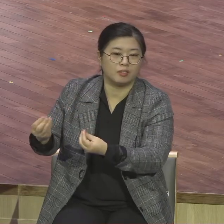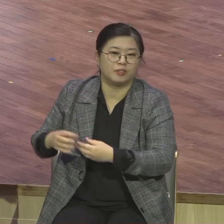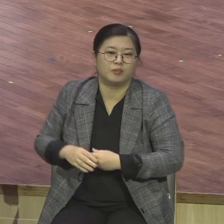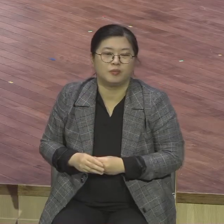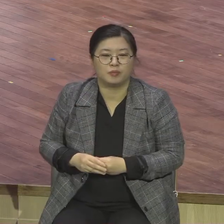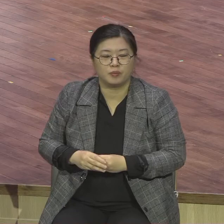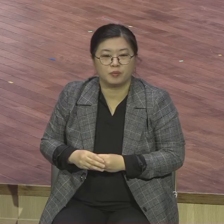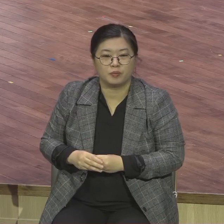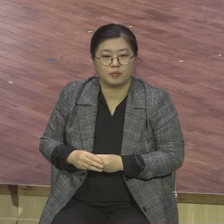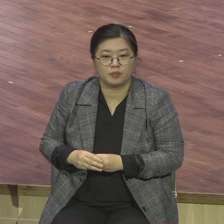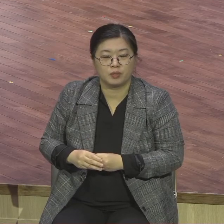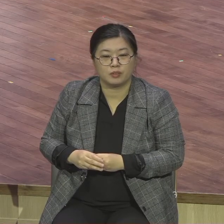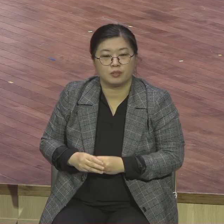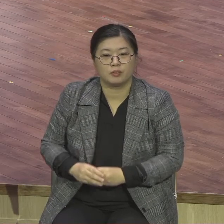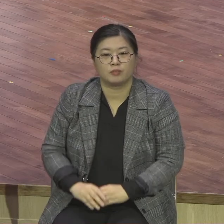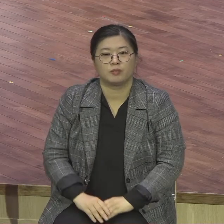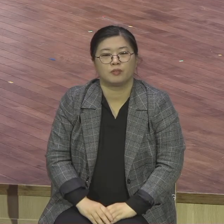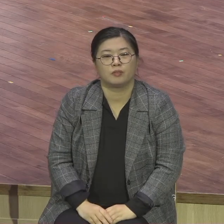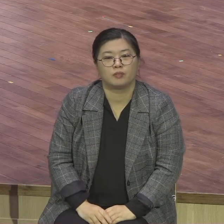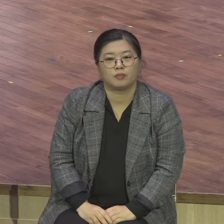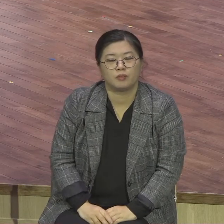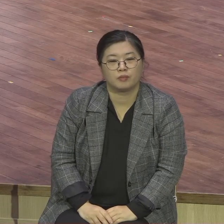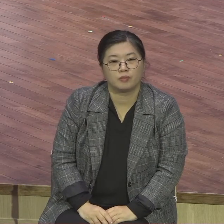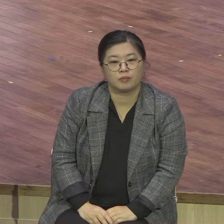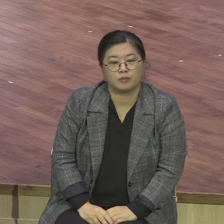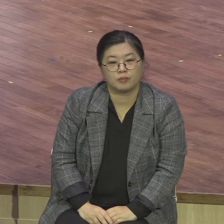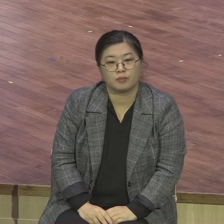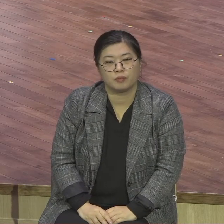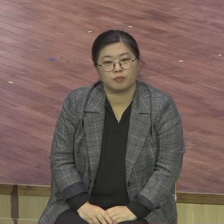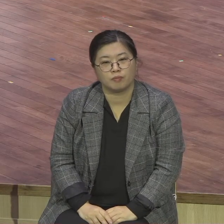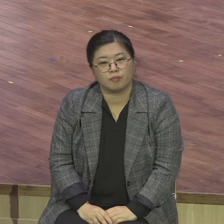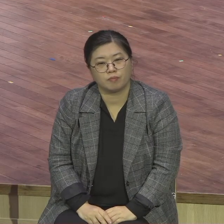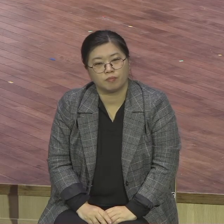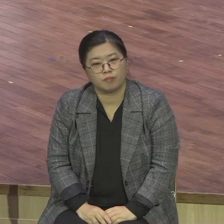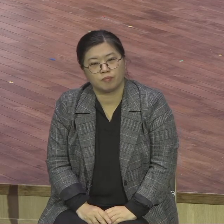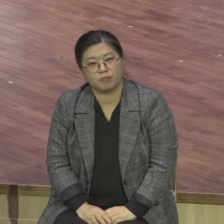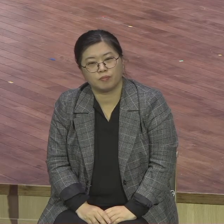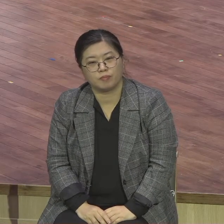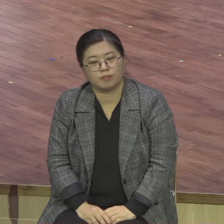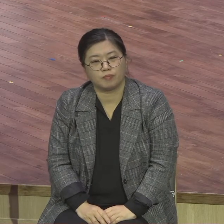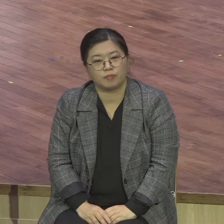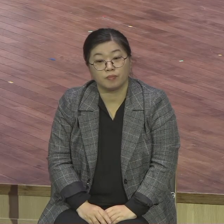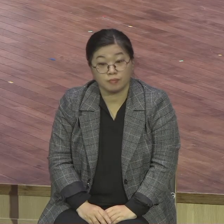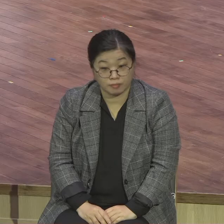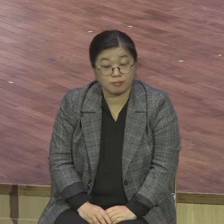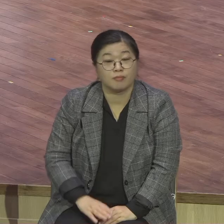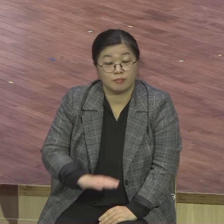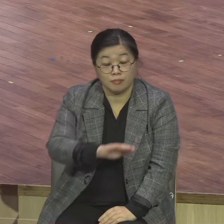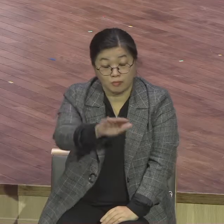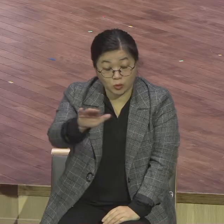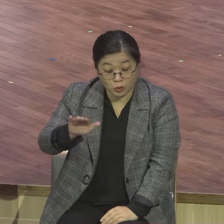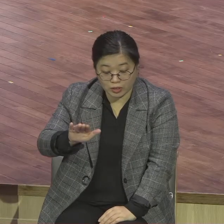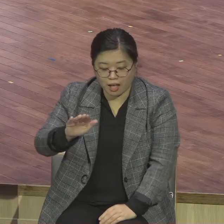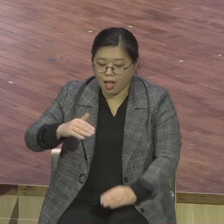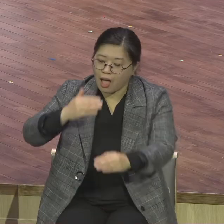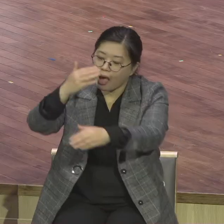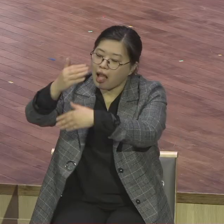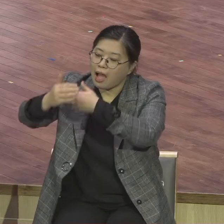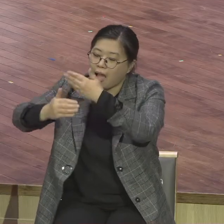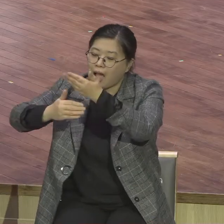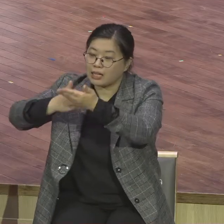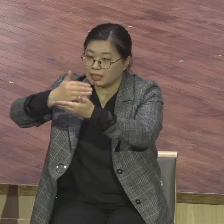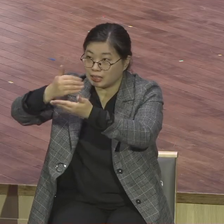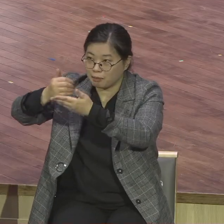닥쳤을 때 가지고 있어야 될 영적 자세가 뭐예요? 오직 믿음이에요.